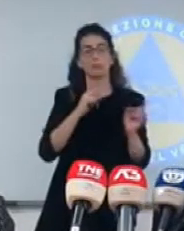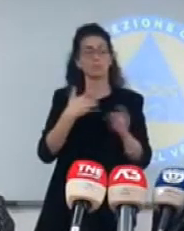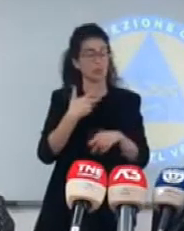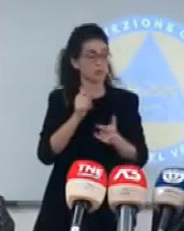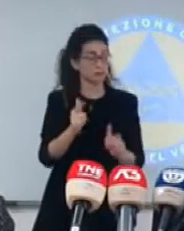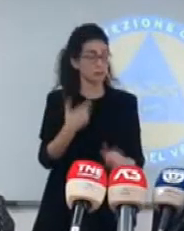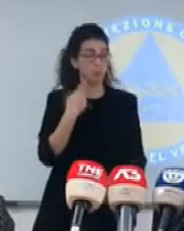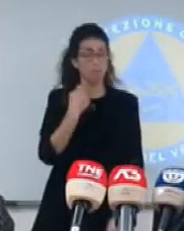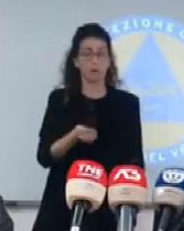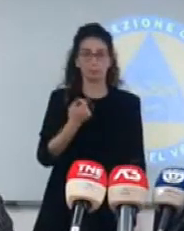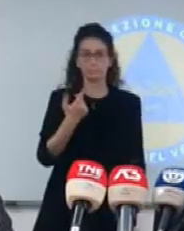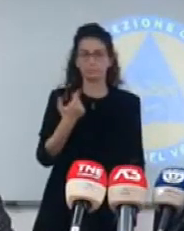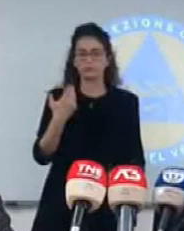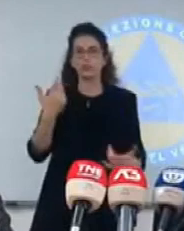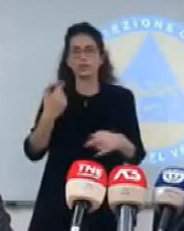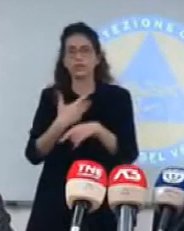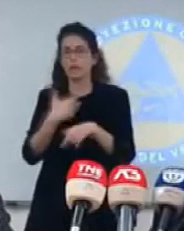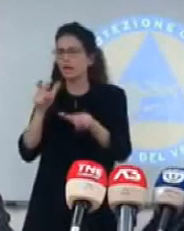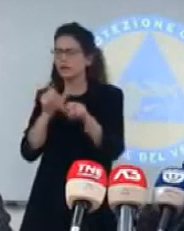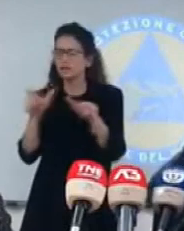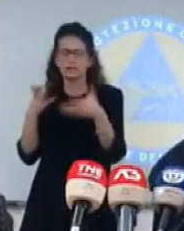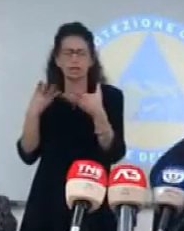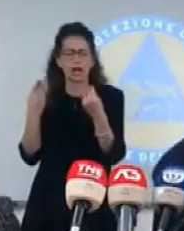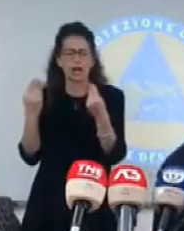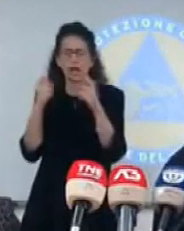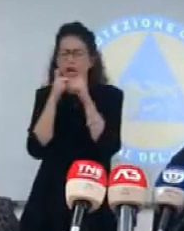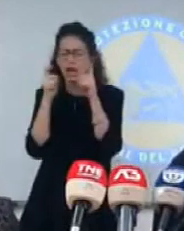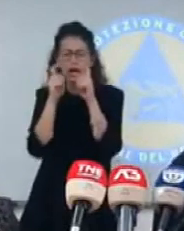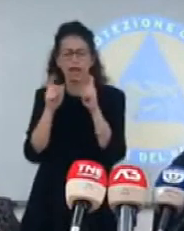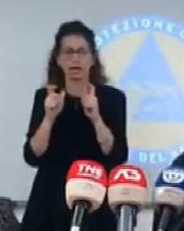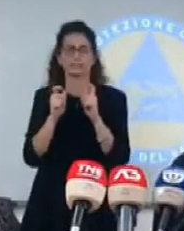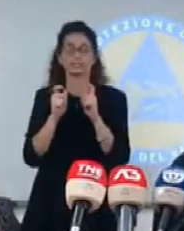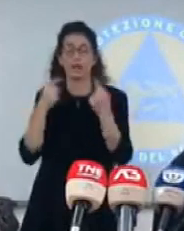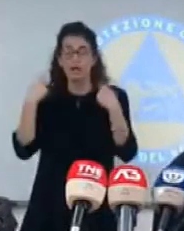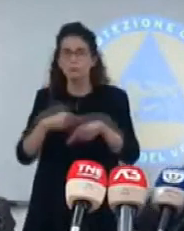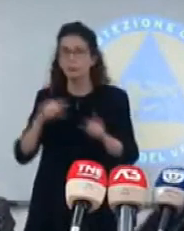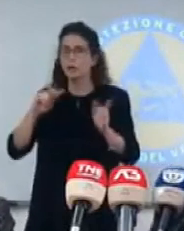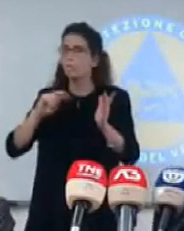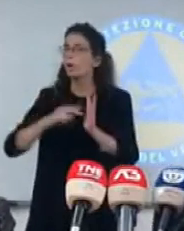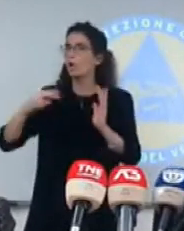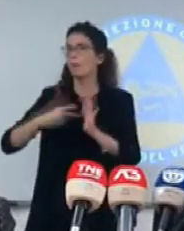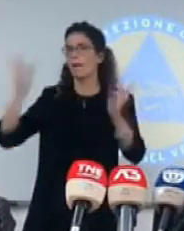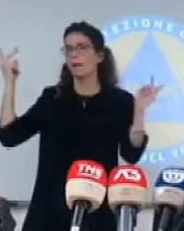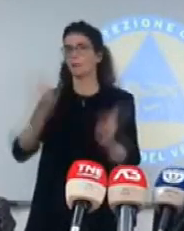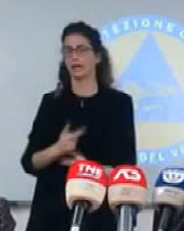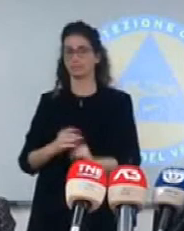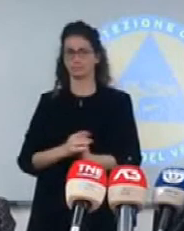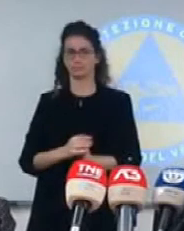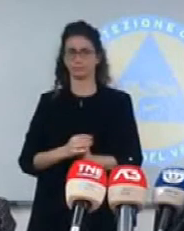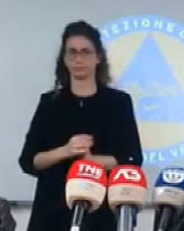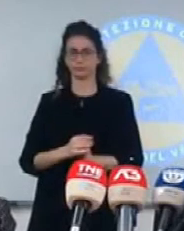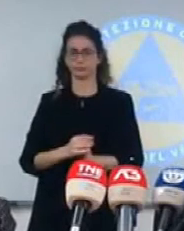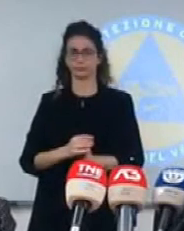vediamo un sacco dei cittadini senza mascherina ed è il vero problema se non si spiegherebbe come